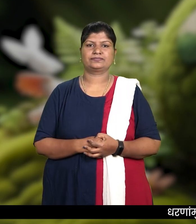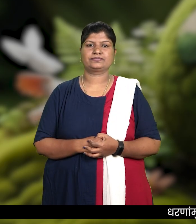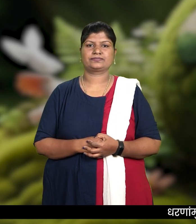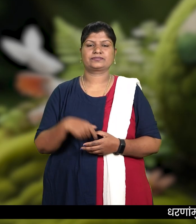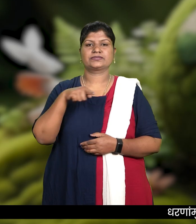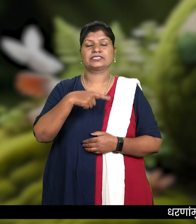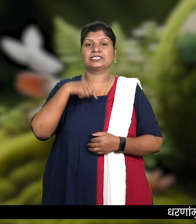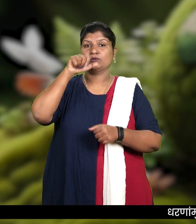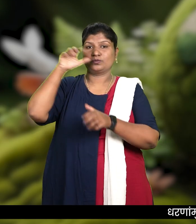धरणांमुळे सखल भागातील